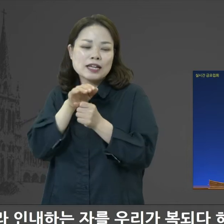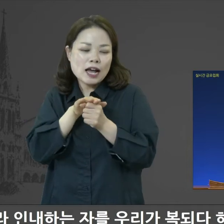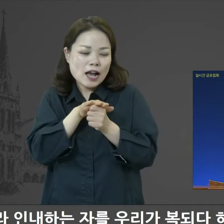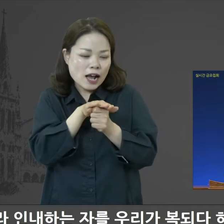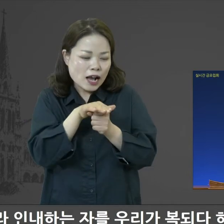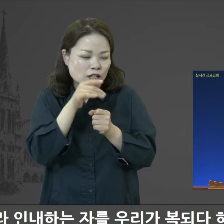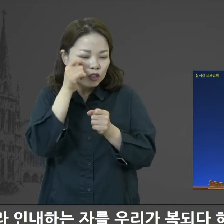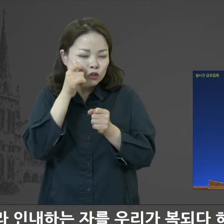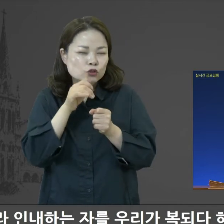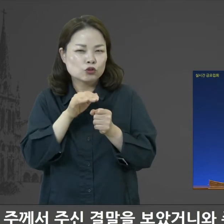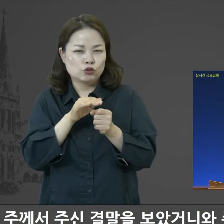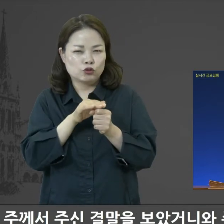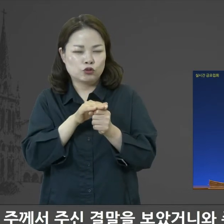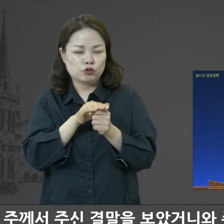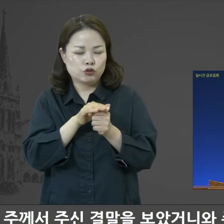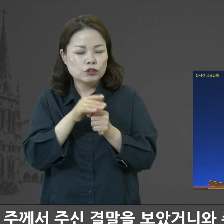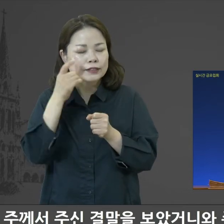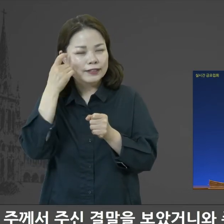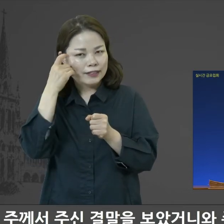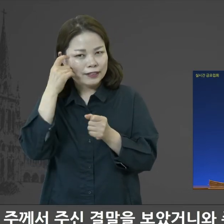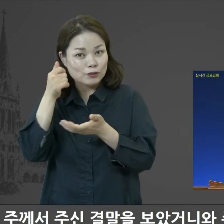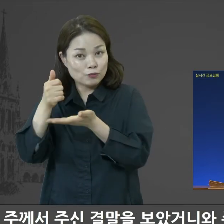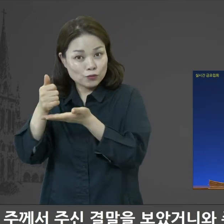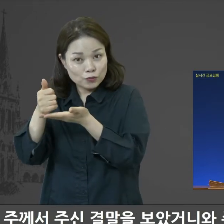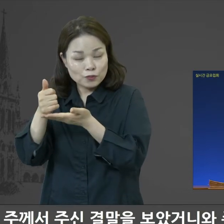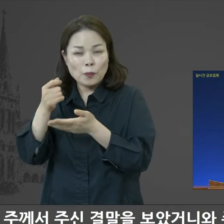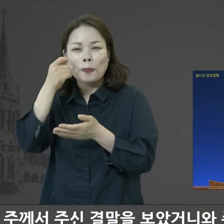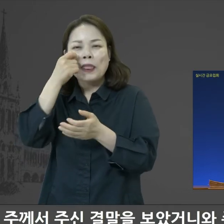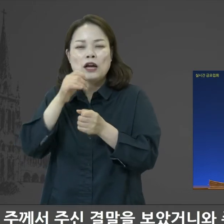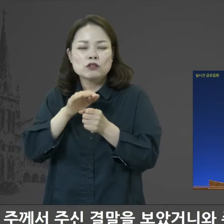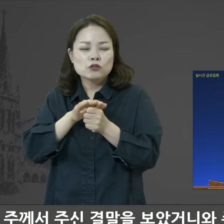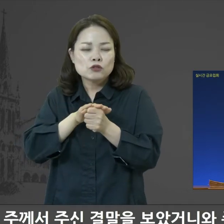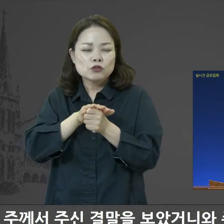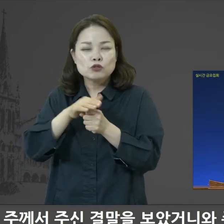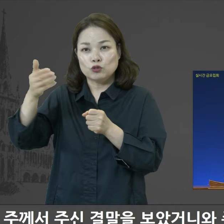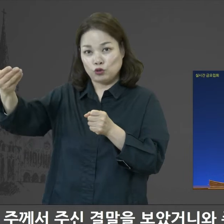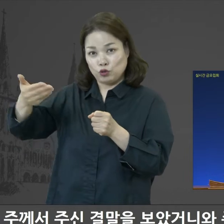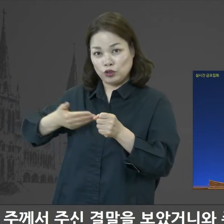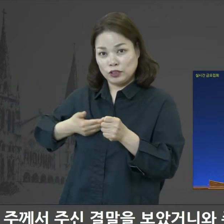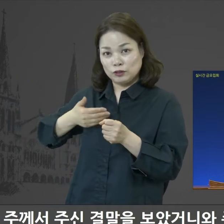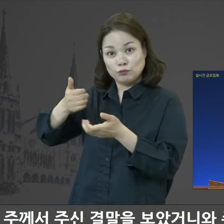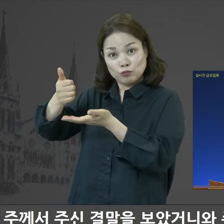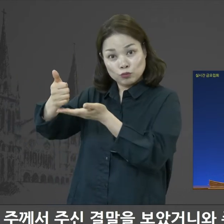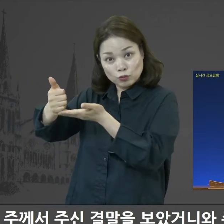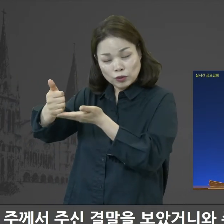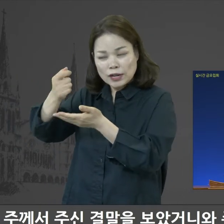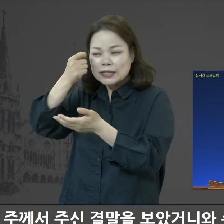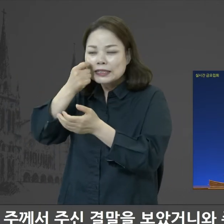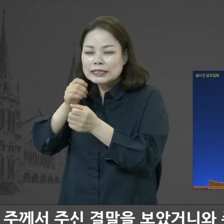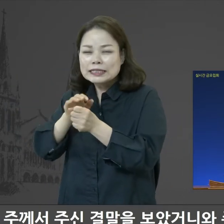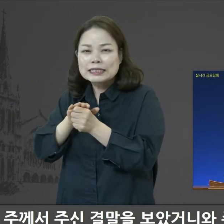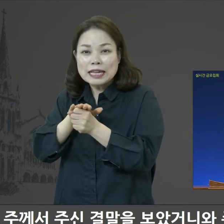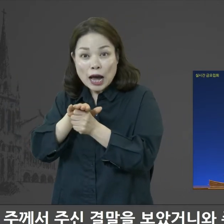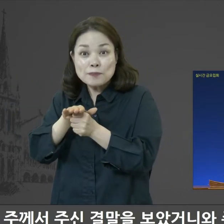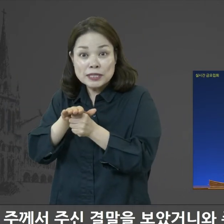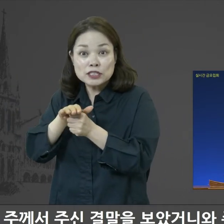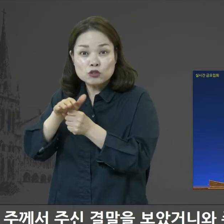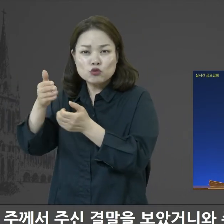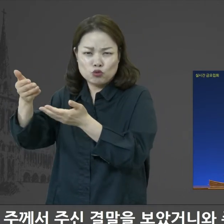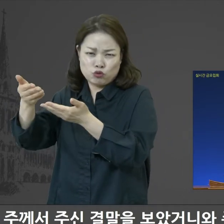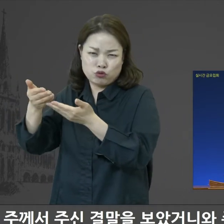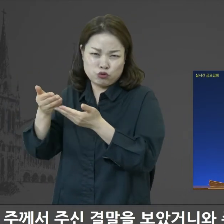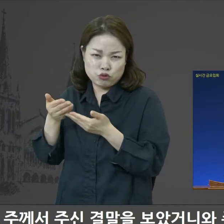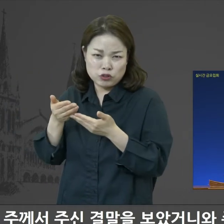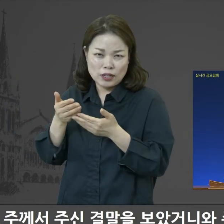자비하시고 긍휼히 여기시는 이시라. 긍휼을 주시는 분이라는 거예요. 자비를 주시는 분이야. 일관성